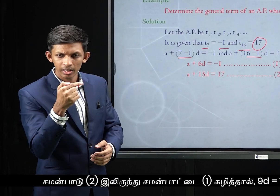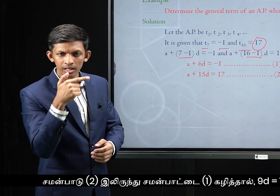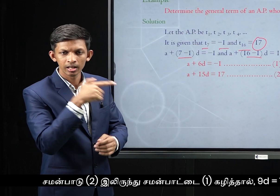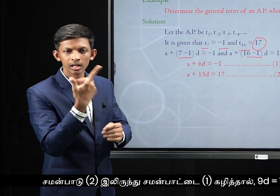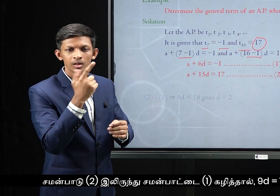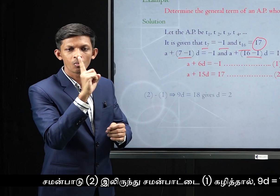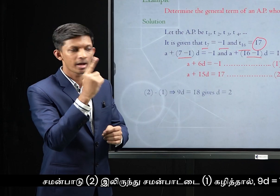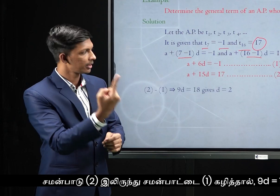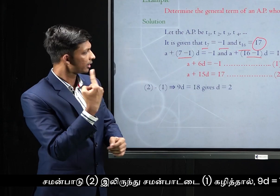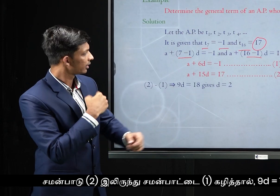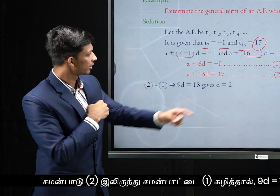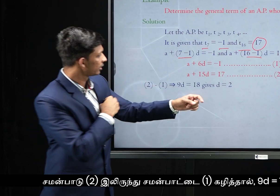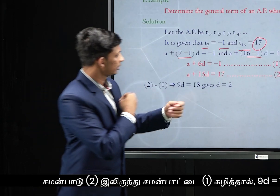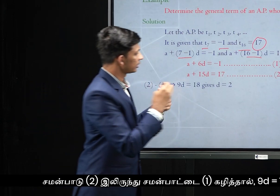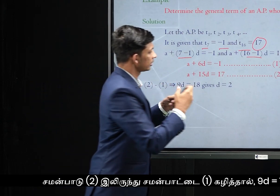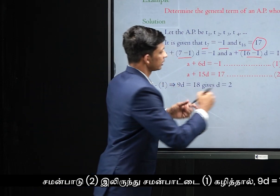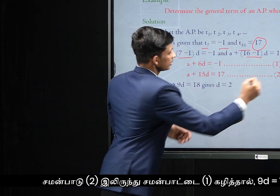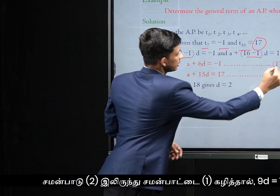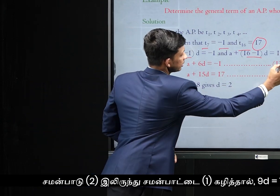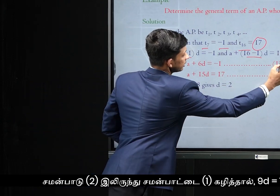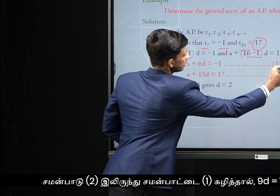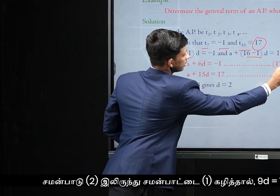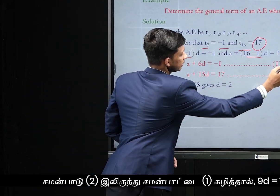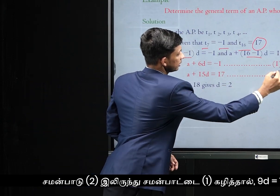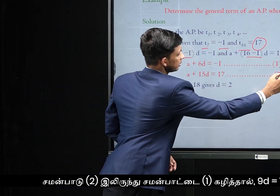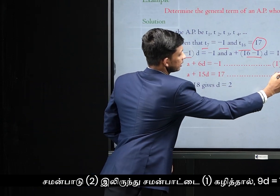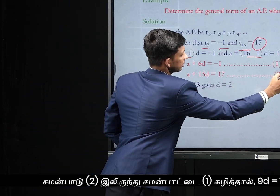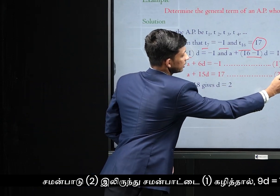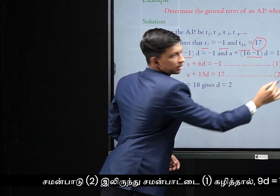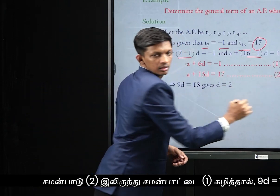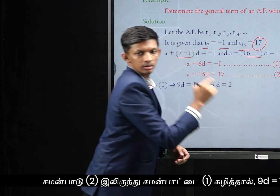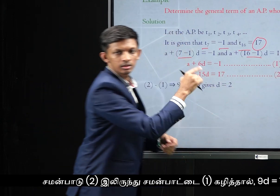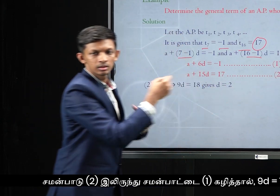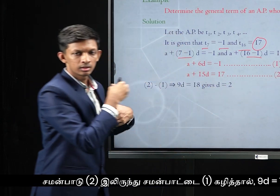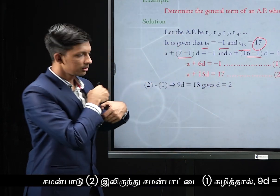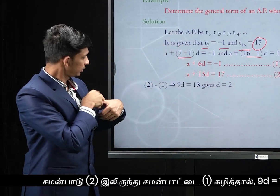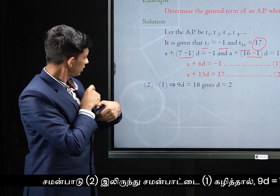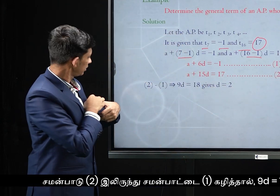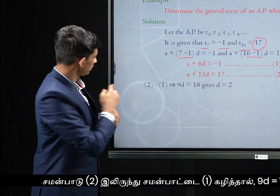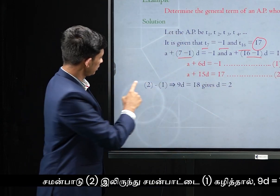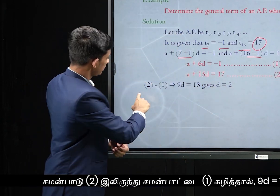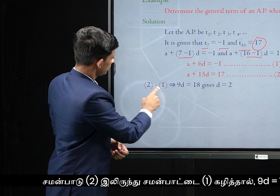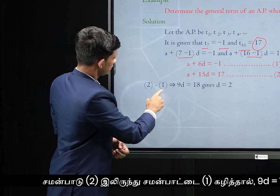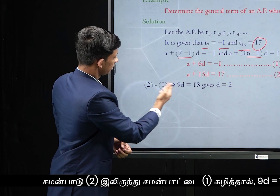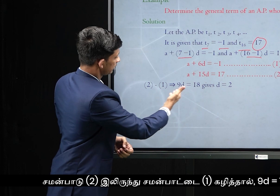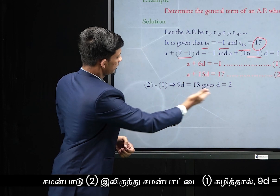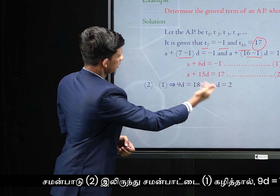சமன்பாடு 2 சமன்பாட்டை 1 கழித்தால் 9 டி ஈடு 18 ஆனது. டி